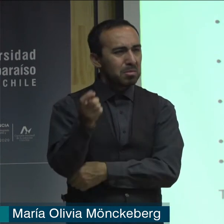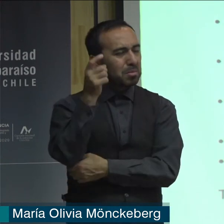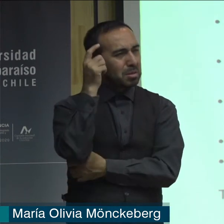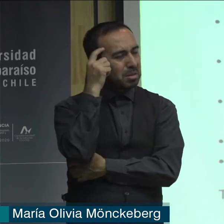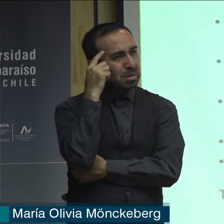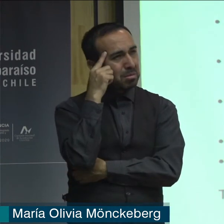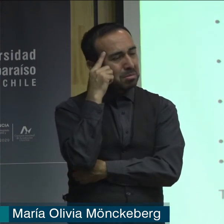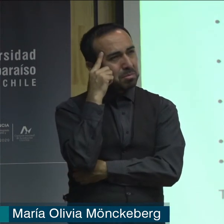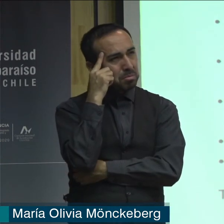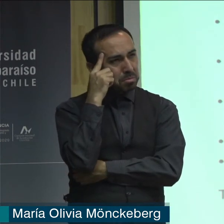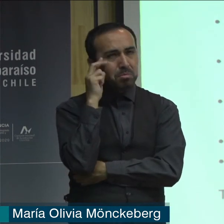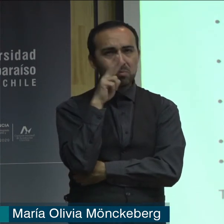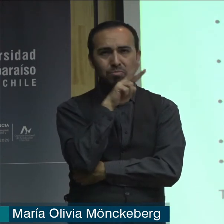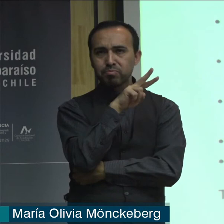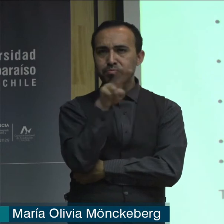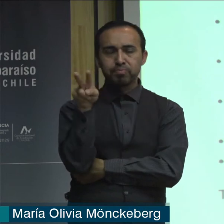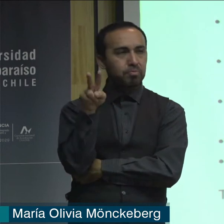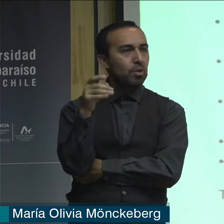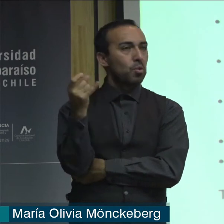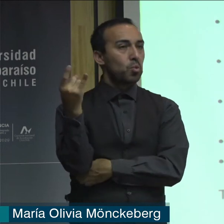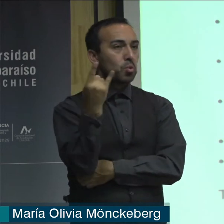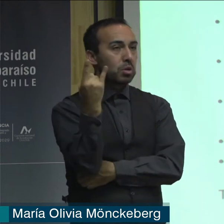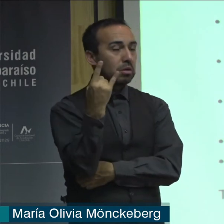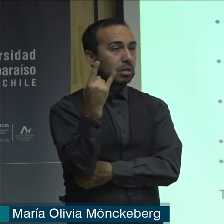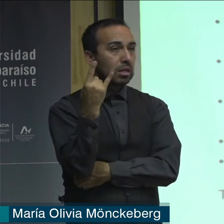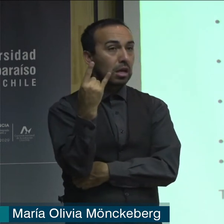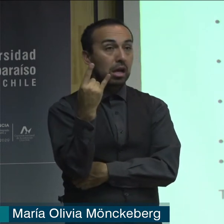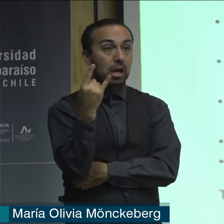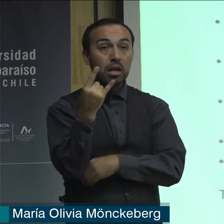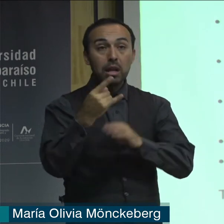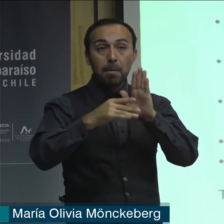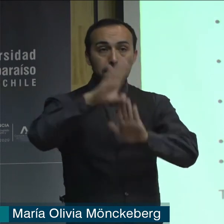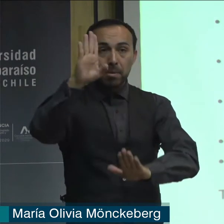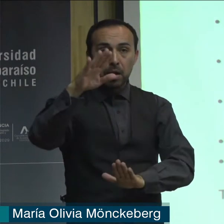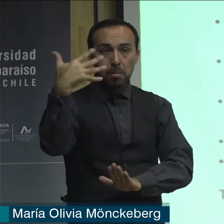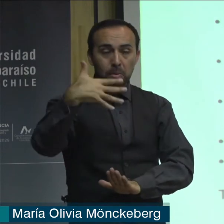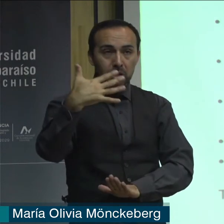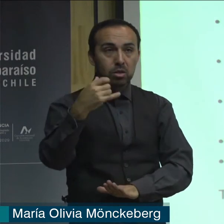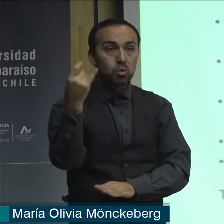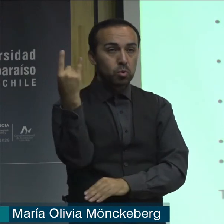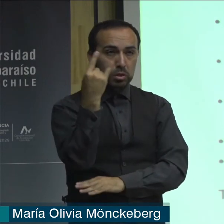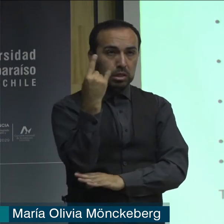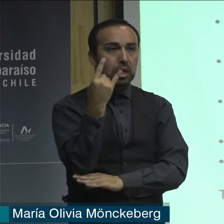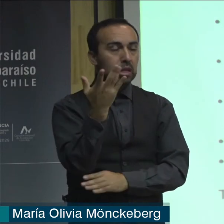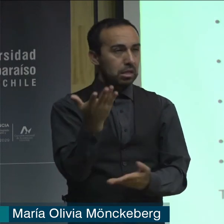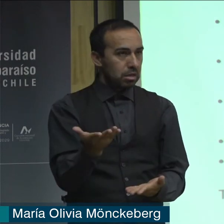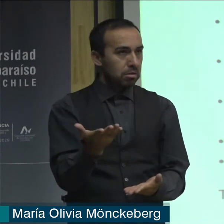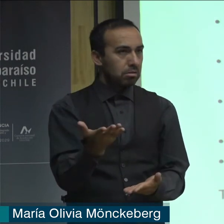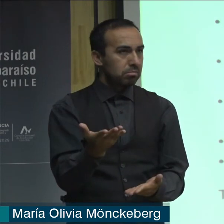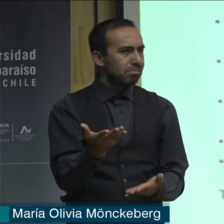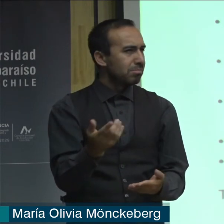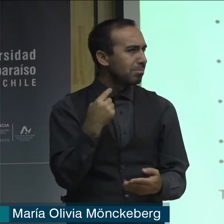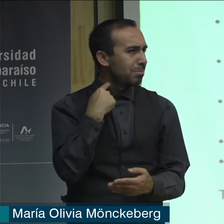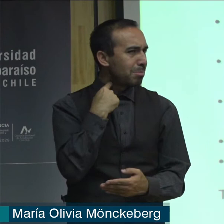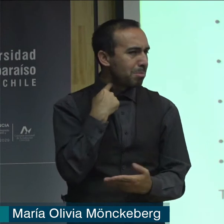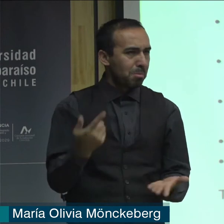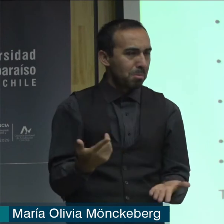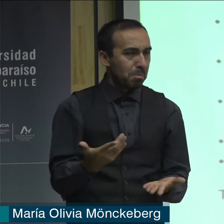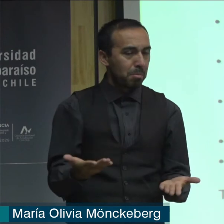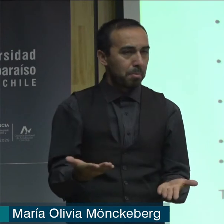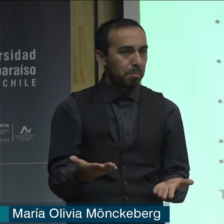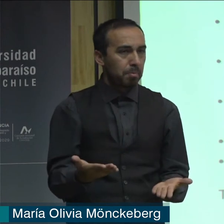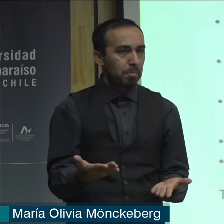universidades las principales universidades están justamente en